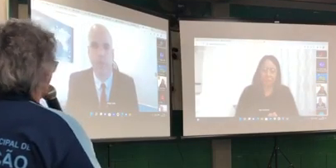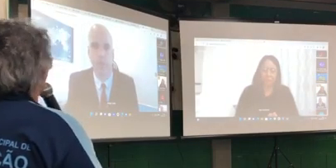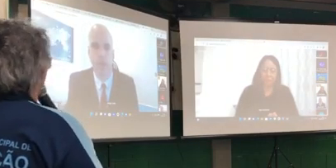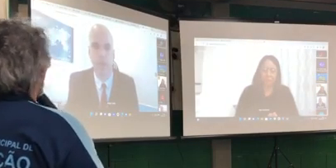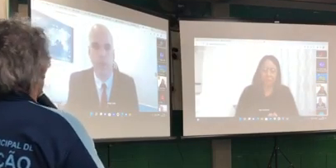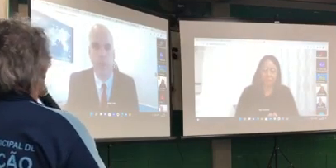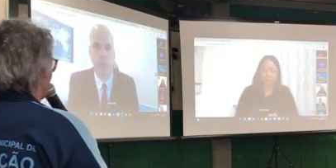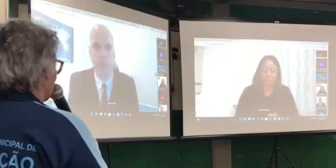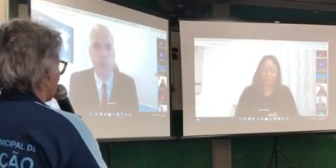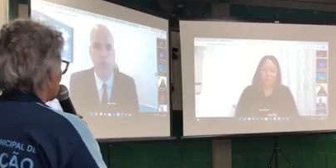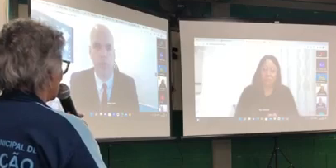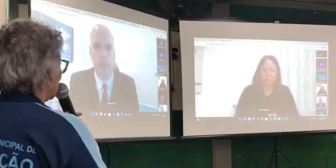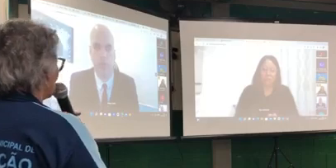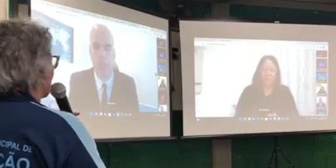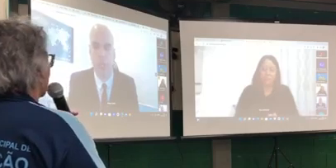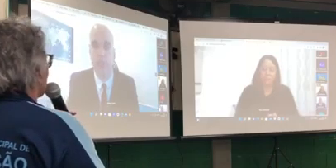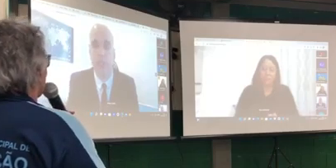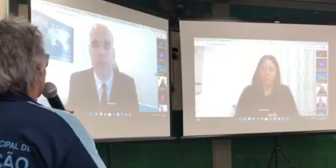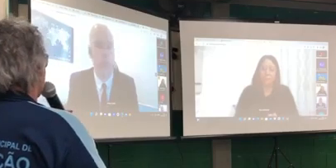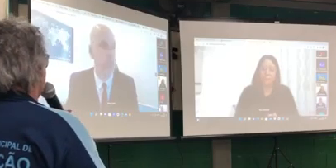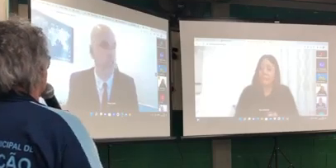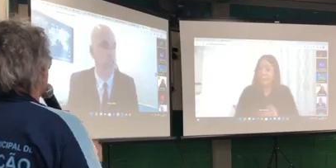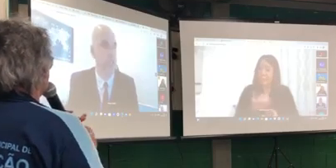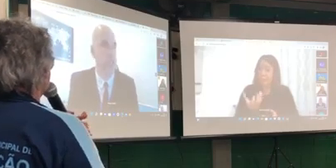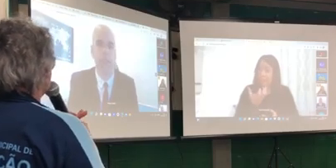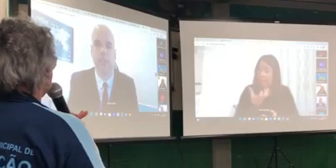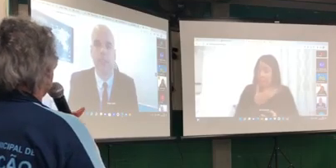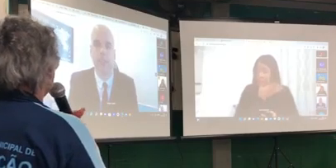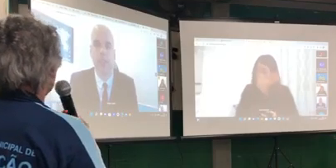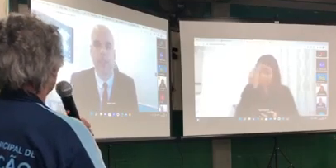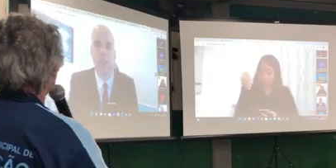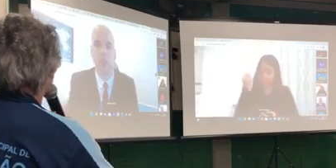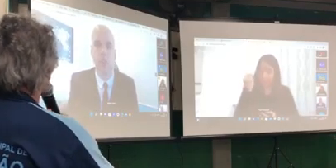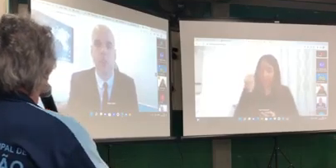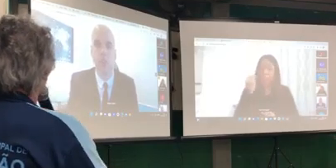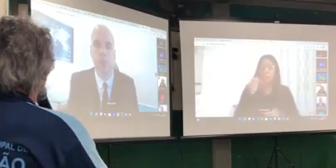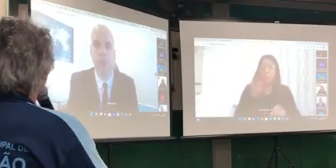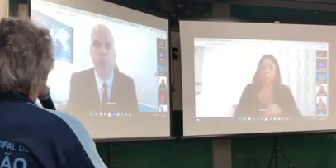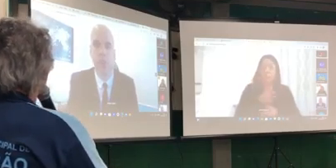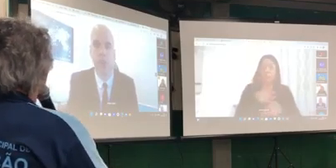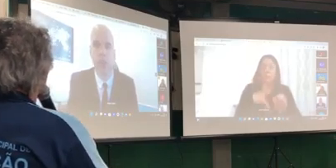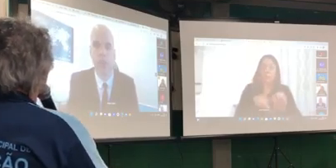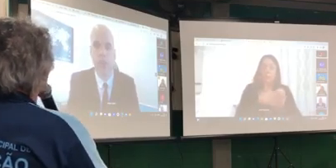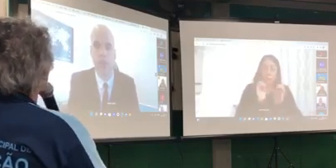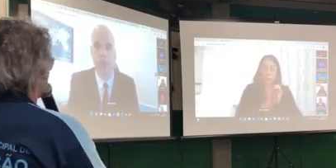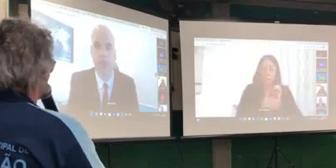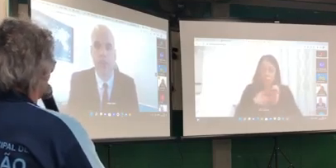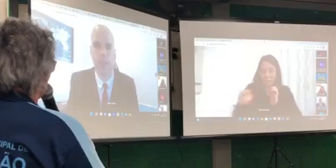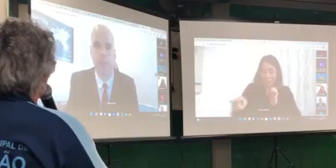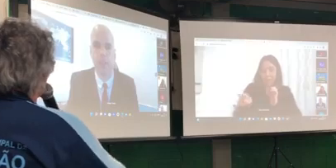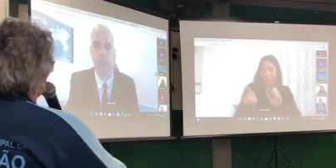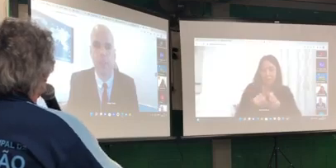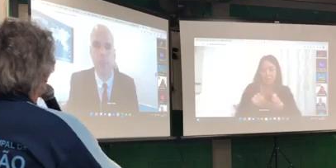está falando, agradeço. E quem quiser, não esqueça de acessar o Vissurdo, que é o canal, né? Sim. Vissurdo,